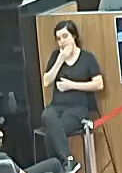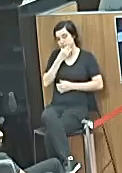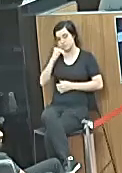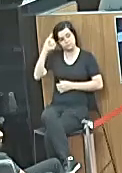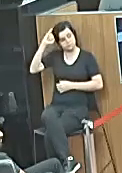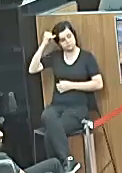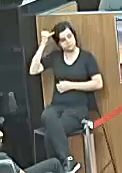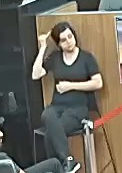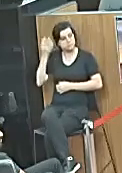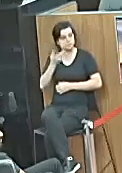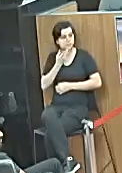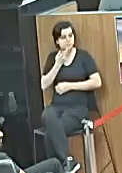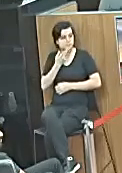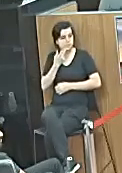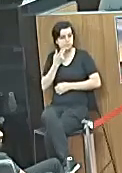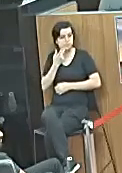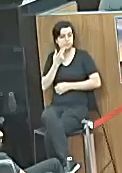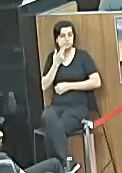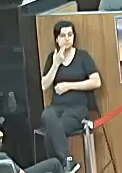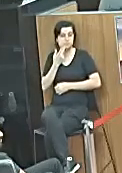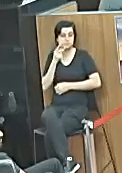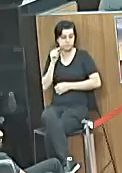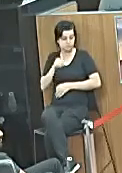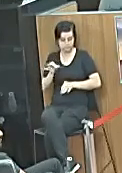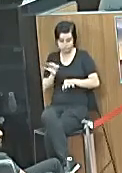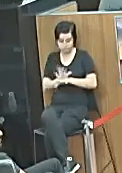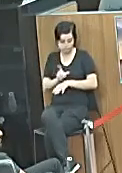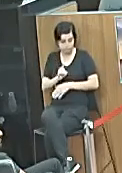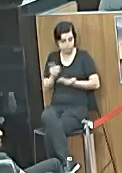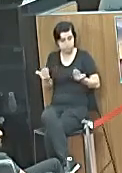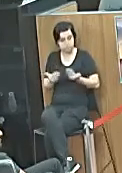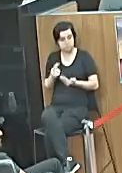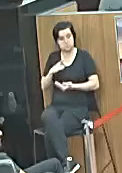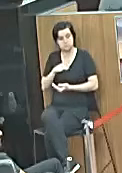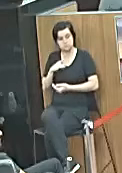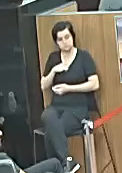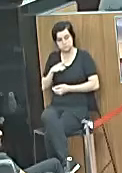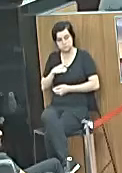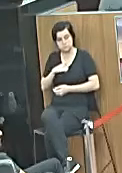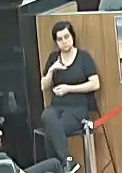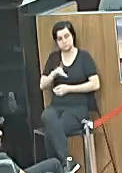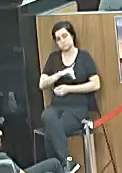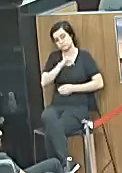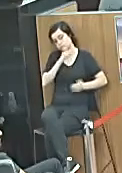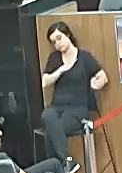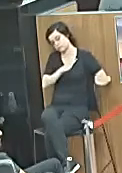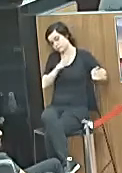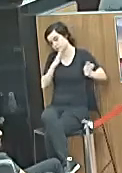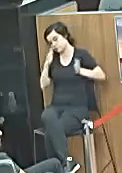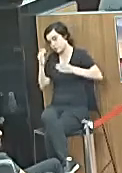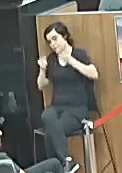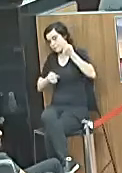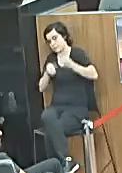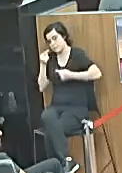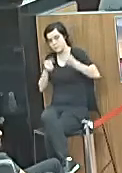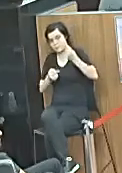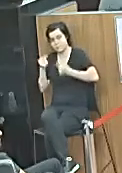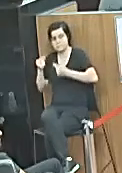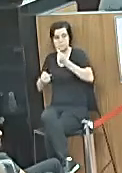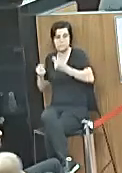abertura é isso não acaba aqui hoje tem alguma alguns dias pela frente ainda de grande discussão